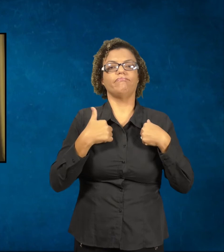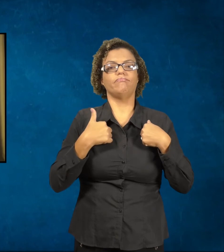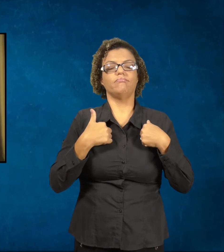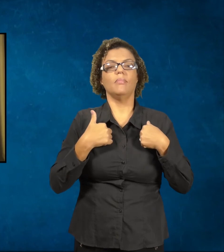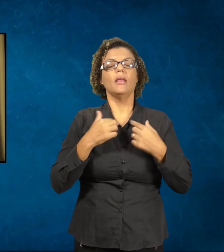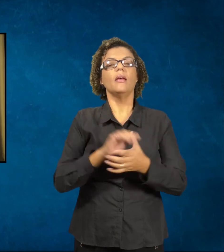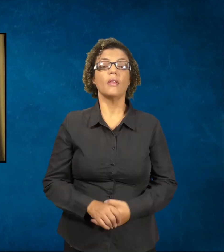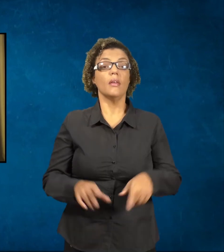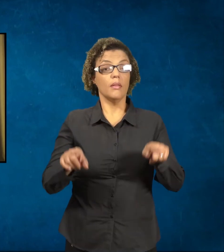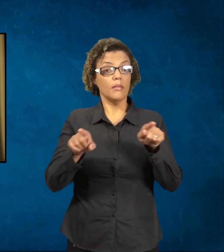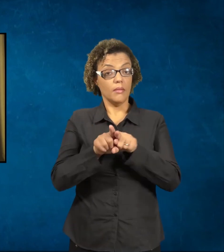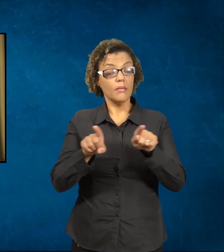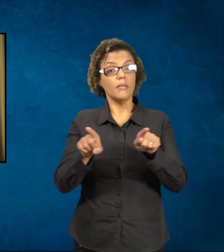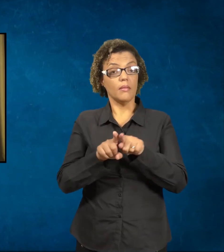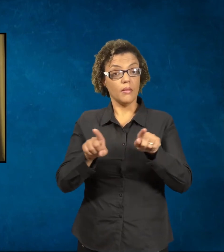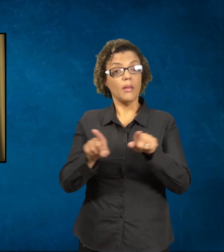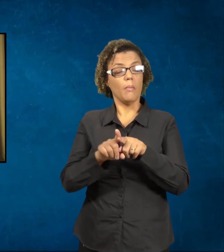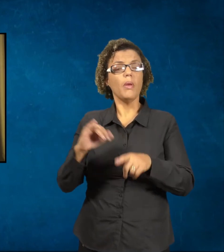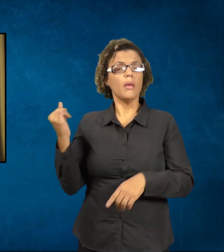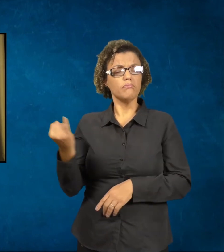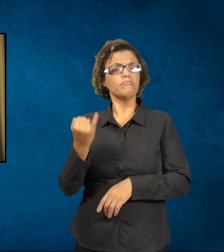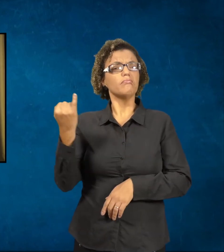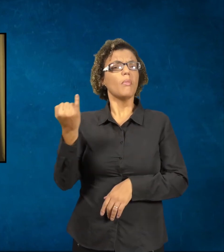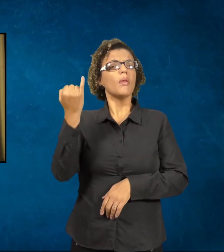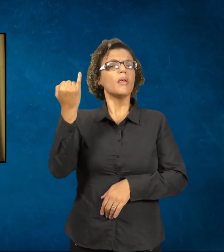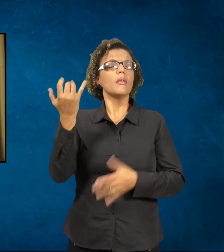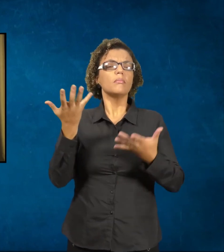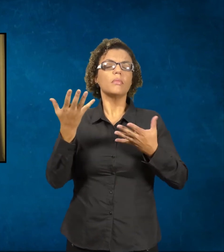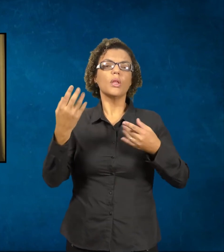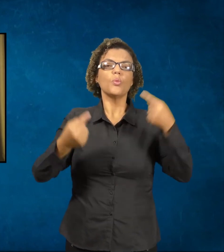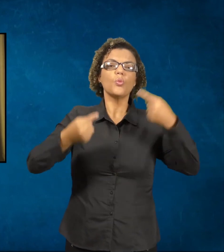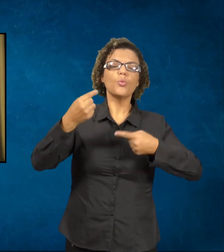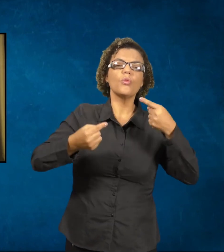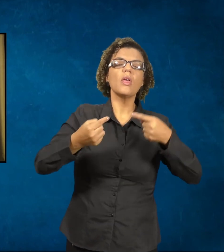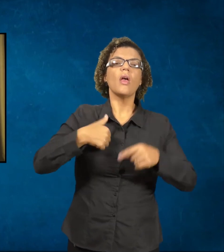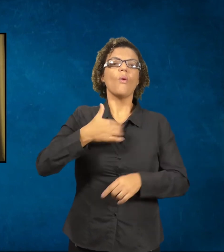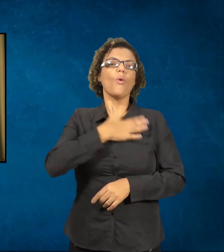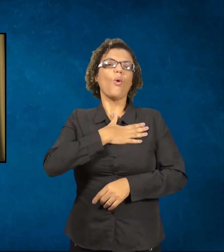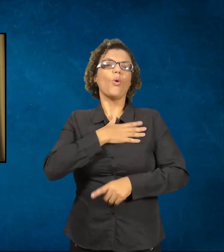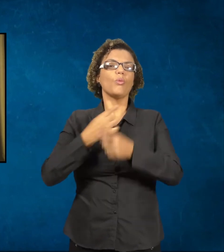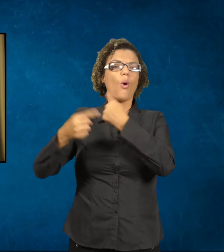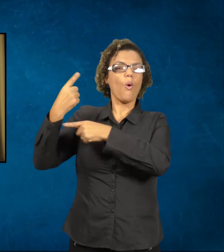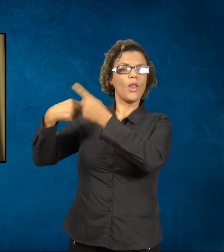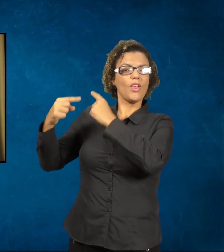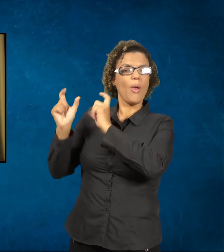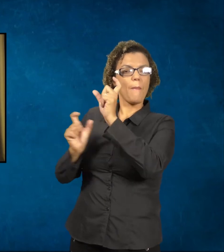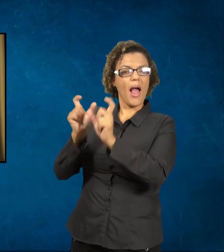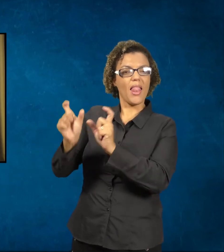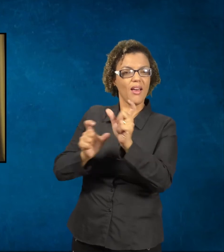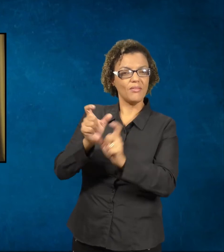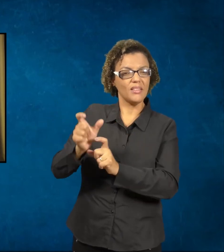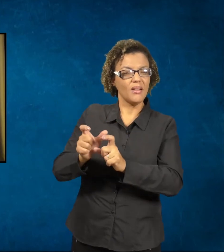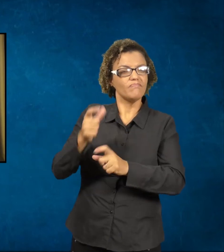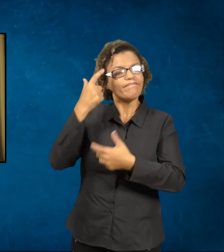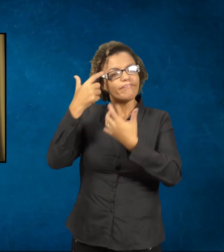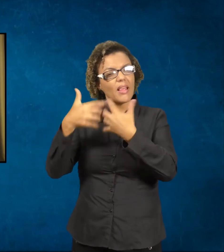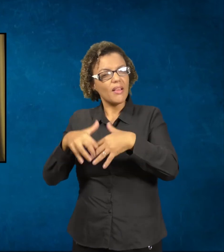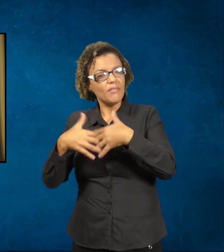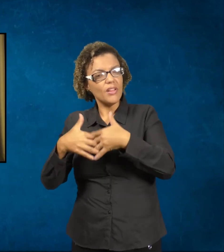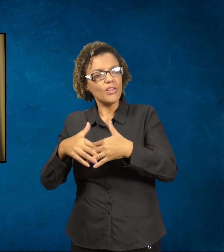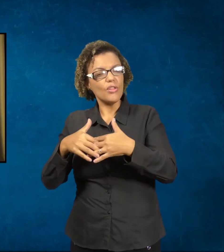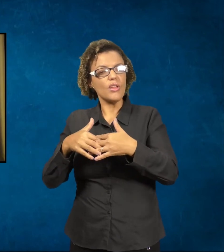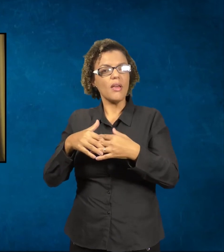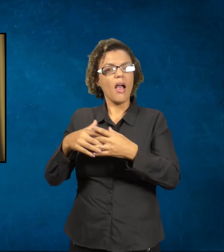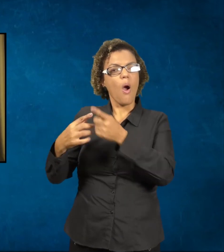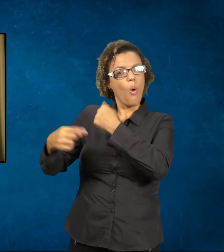Um elemento interessante que eu gostaria de trazer para vocês, gosto muito da origem das palavras, pense um pouco sobre a origem das palavras com as quais vocês